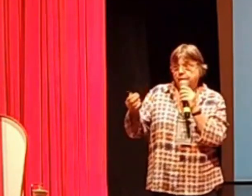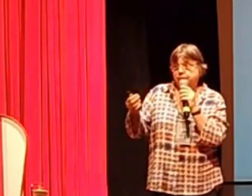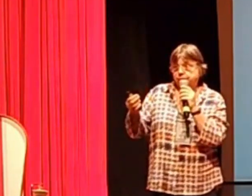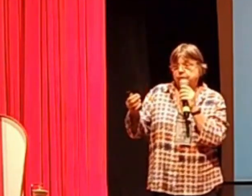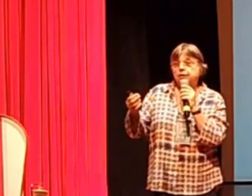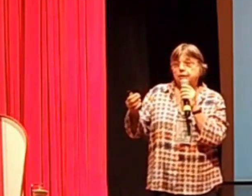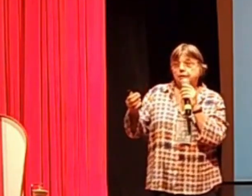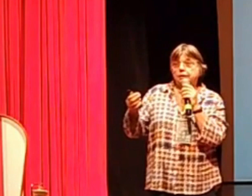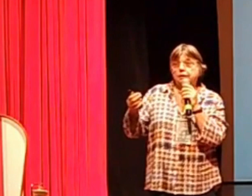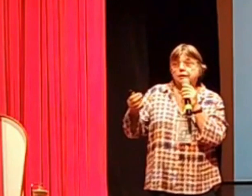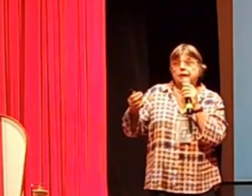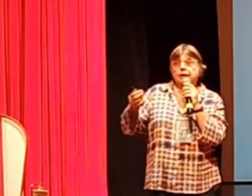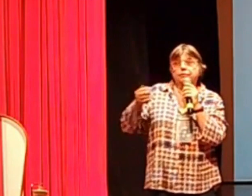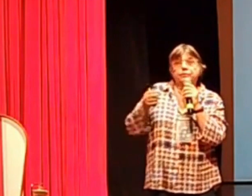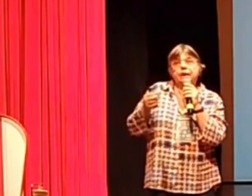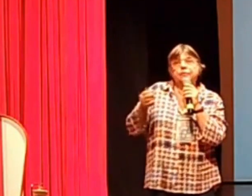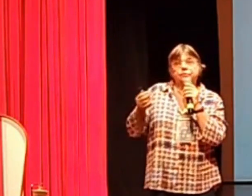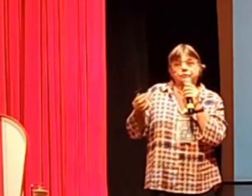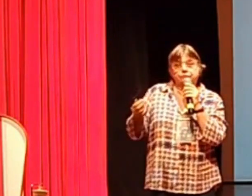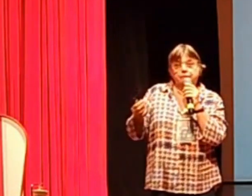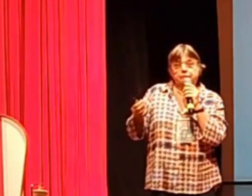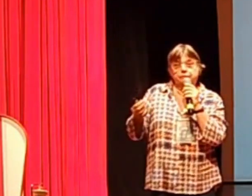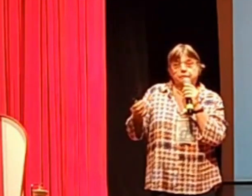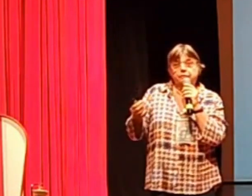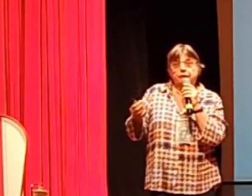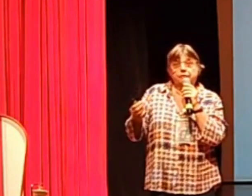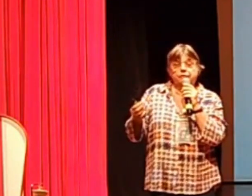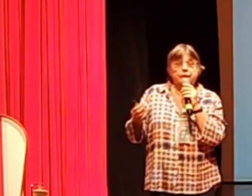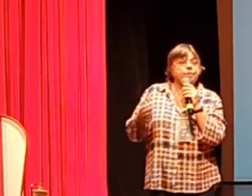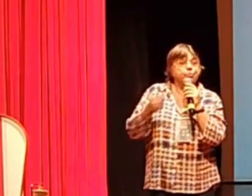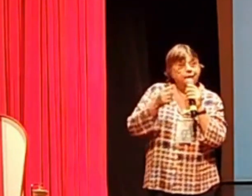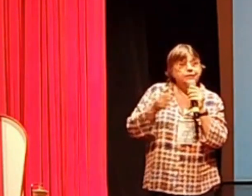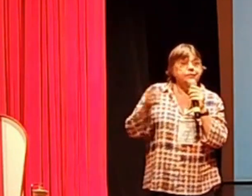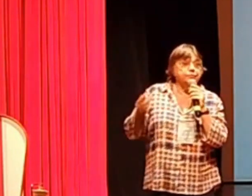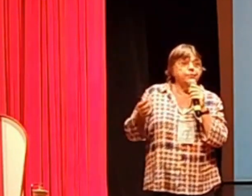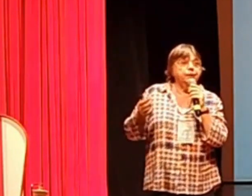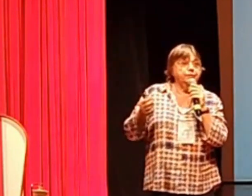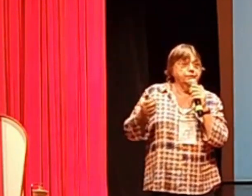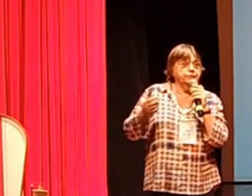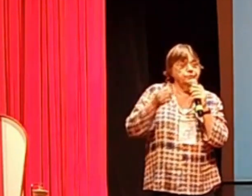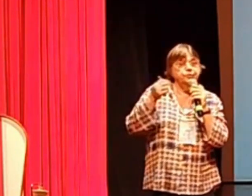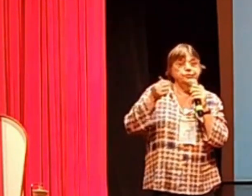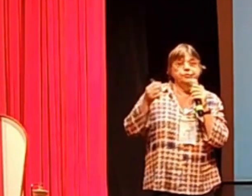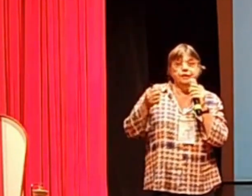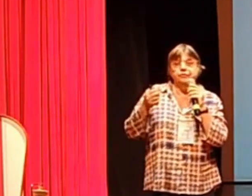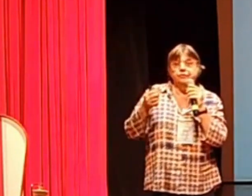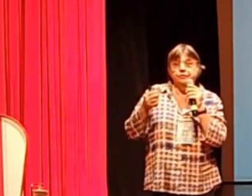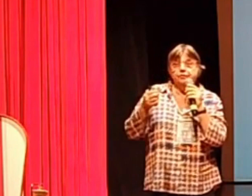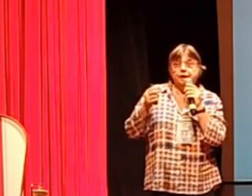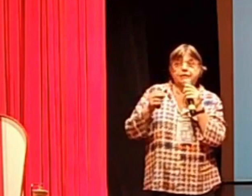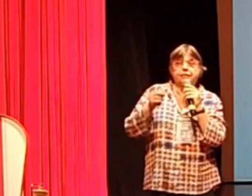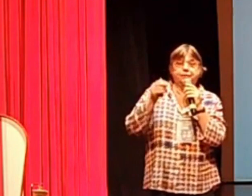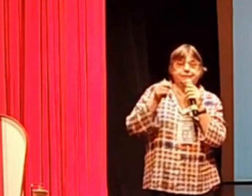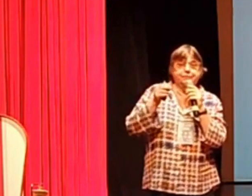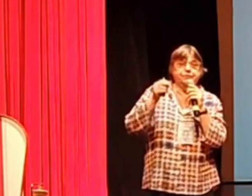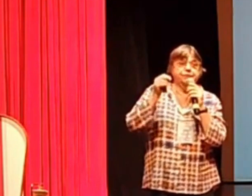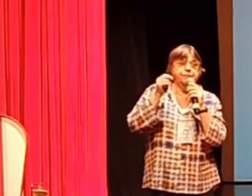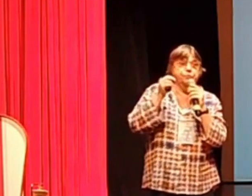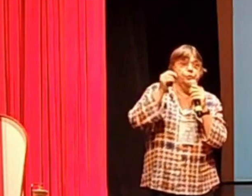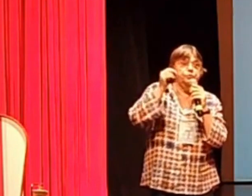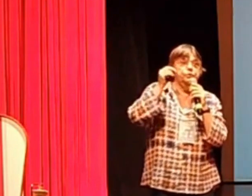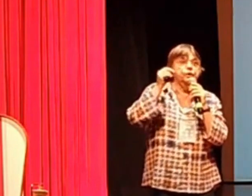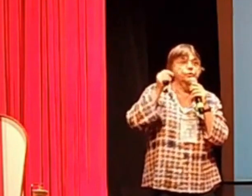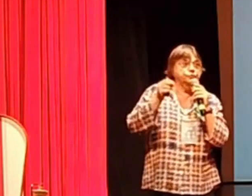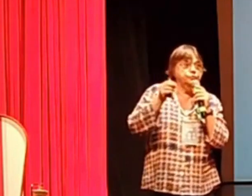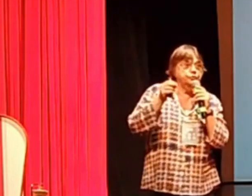pelo menos, né? Ela não está nos estágios iniciais, porque esse é um problema, gente. Nos estágios iniciais, a percepção